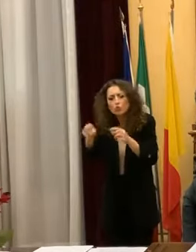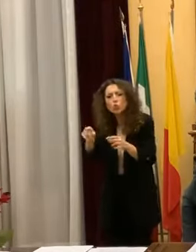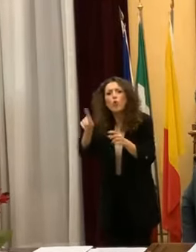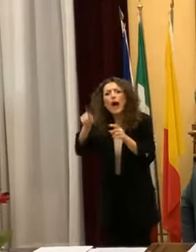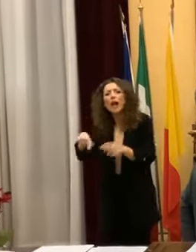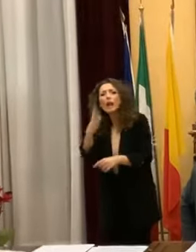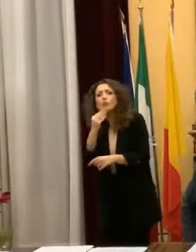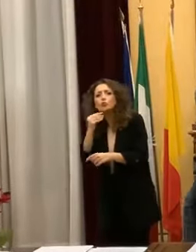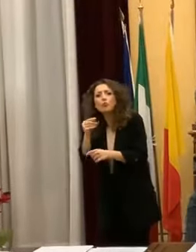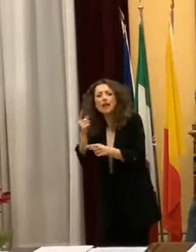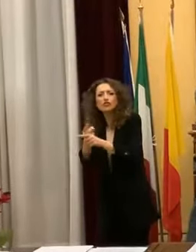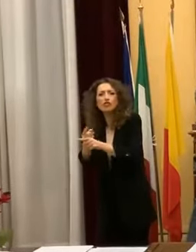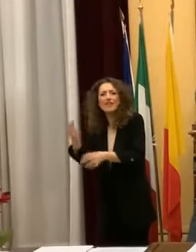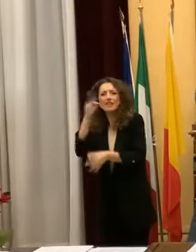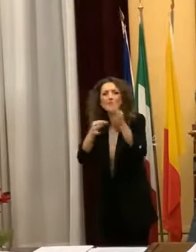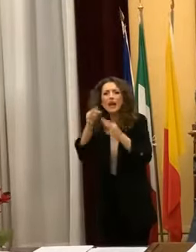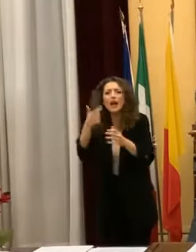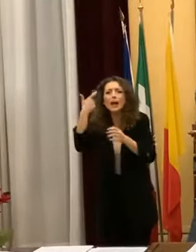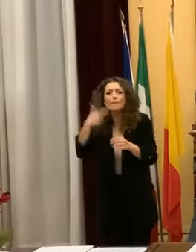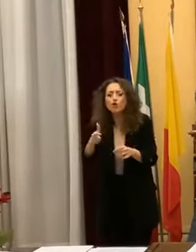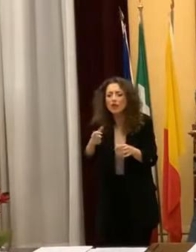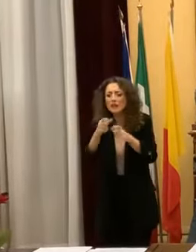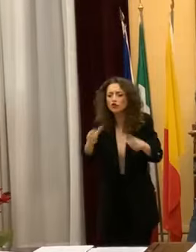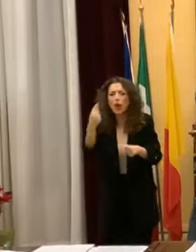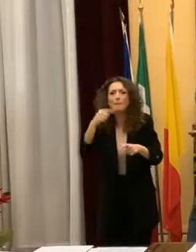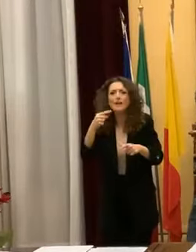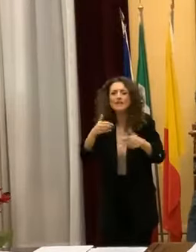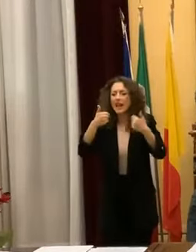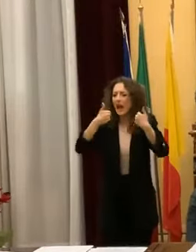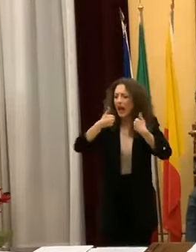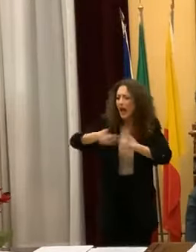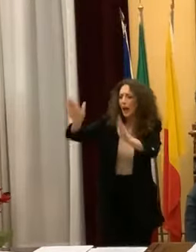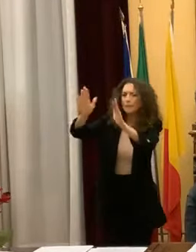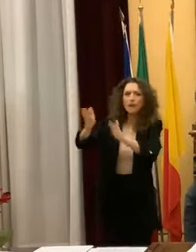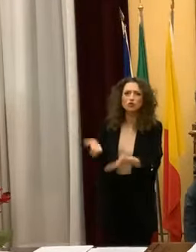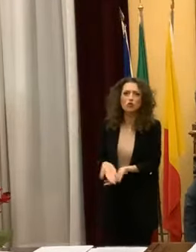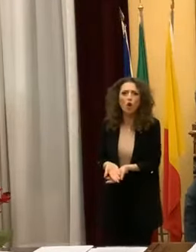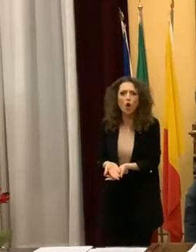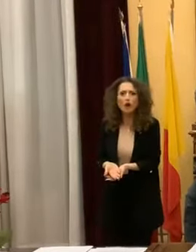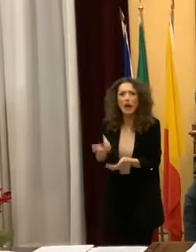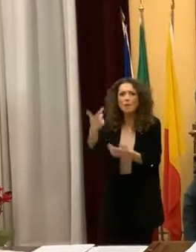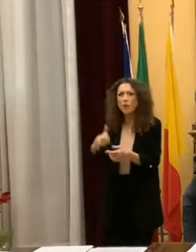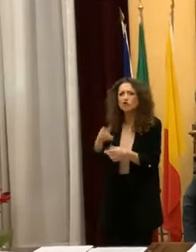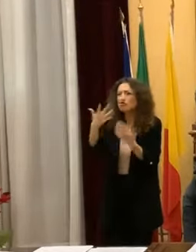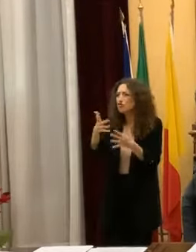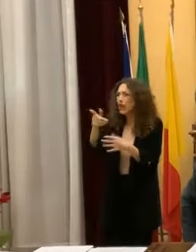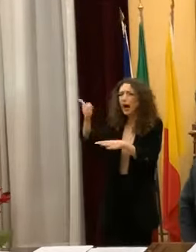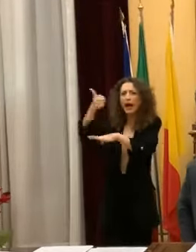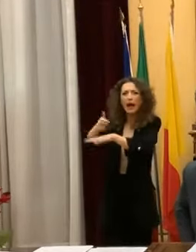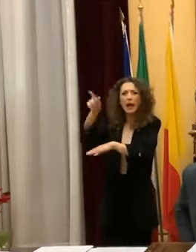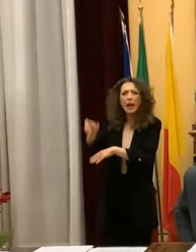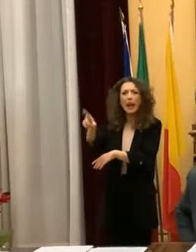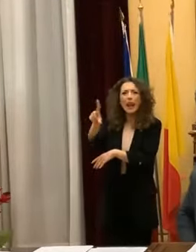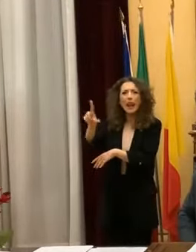Per quale motivo hai lasciato la città di Messina abbandonata nelle mani di un soggetto che si era dimostrato